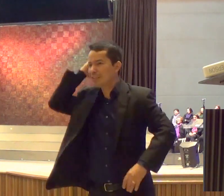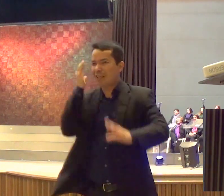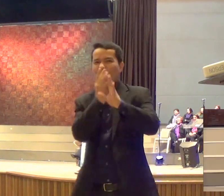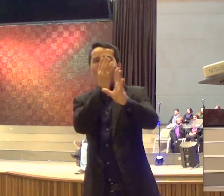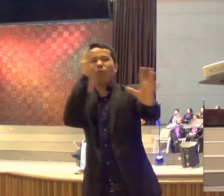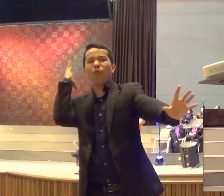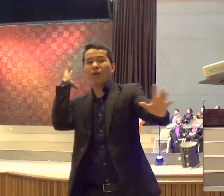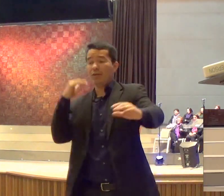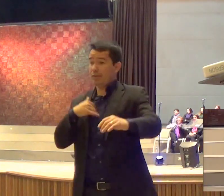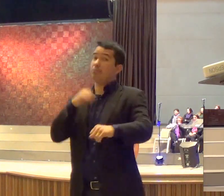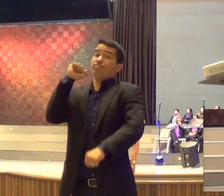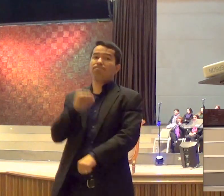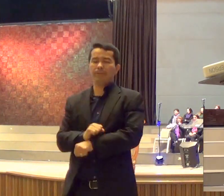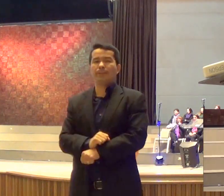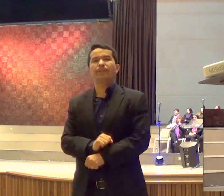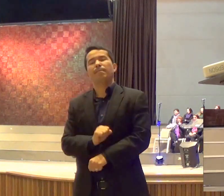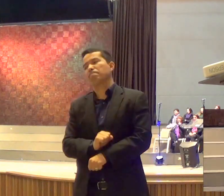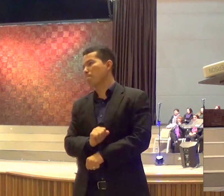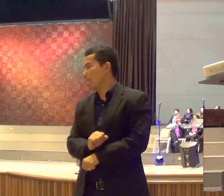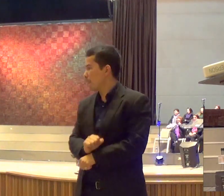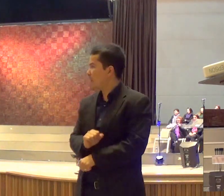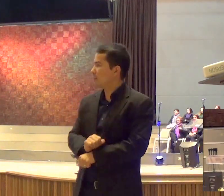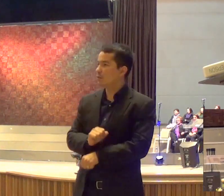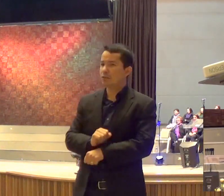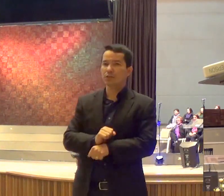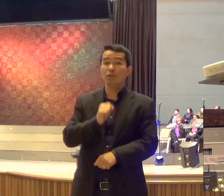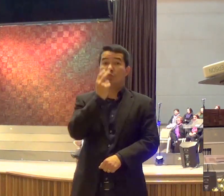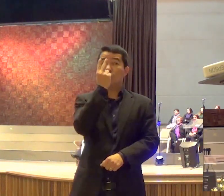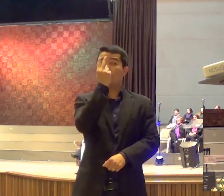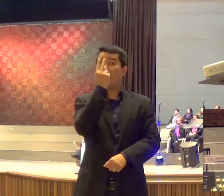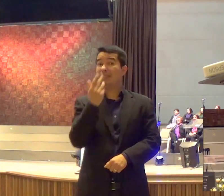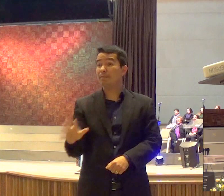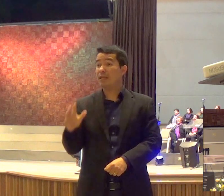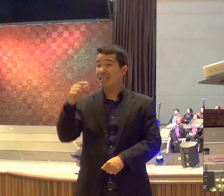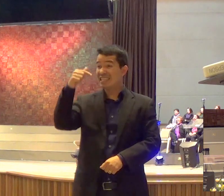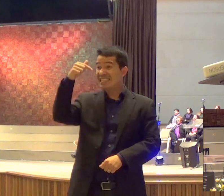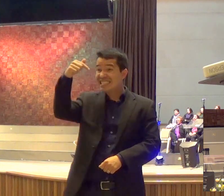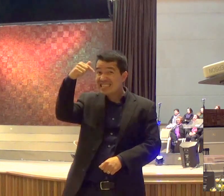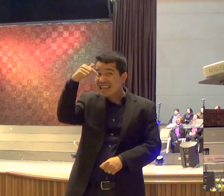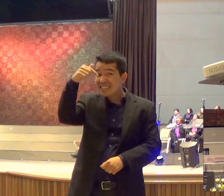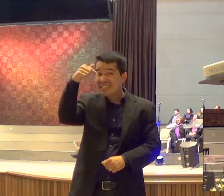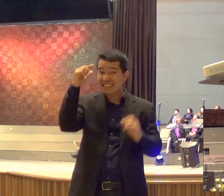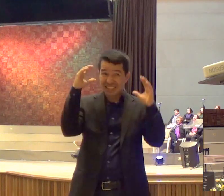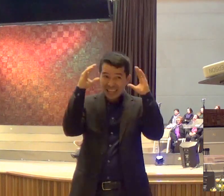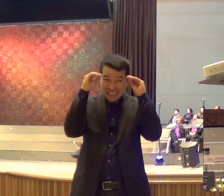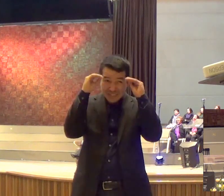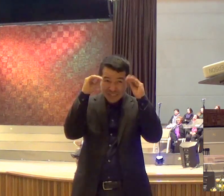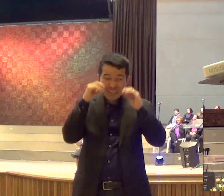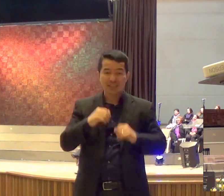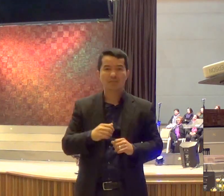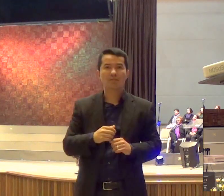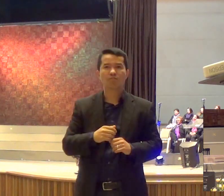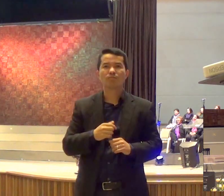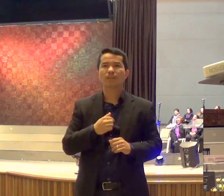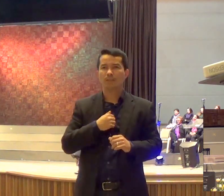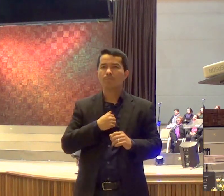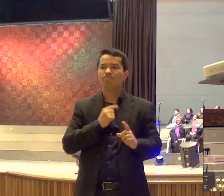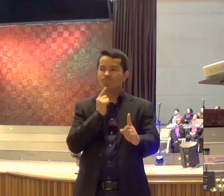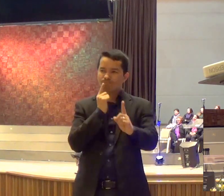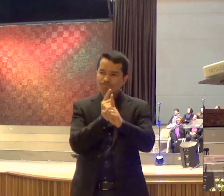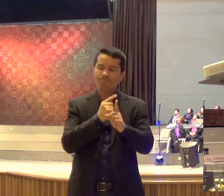E aí eu fiquei ali eu cheguei umas duas e meia quando foi 7 horas eu fui